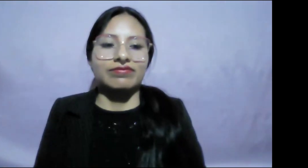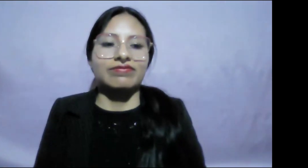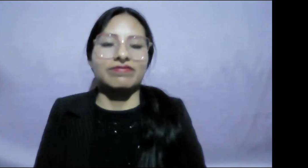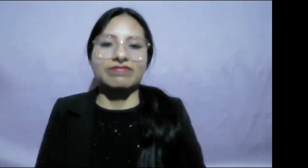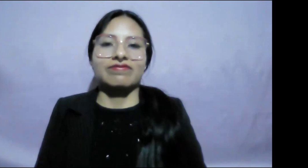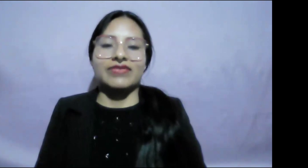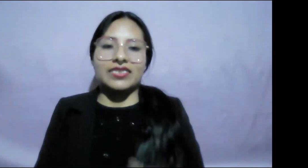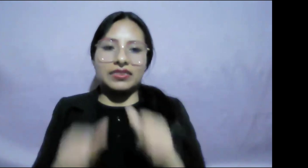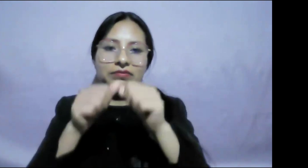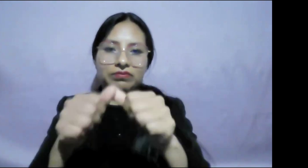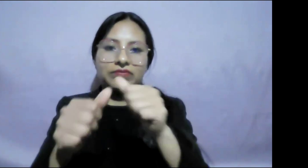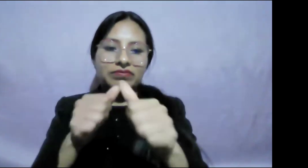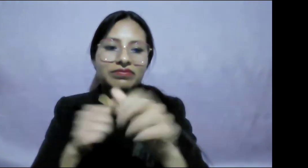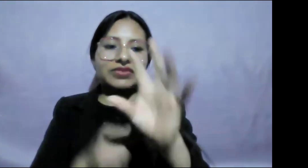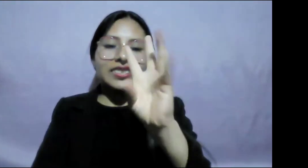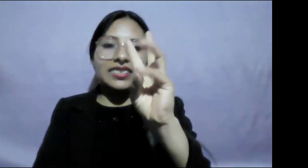elate